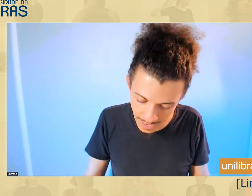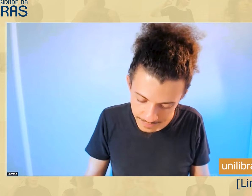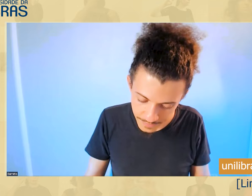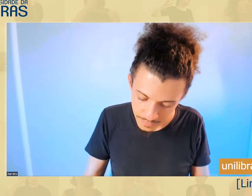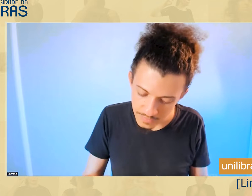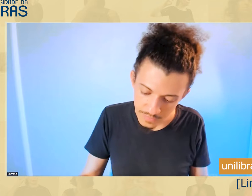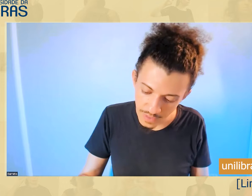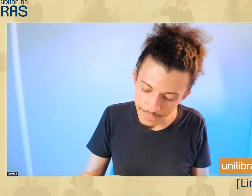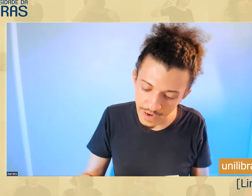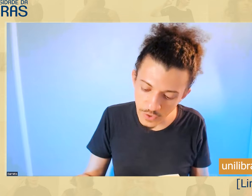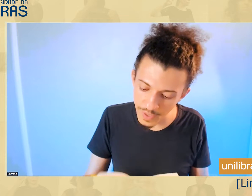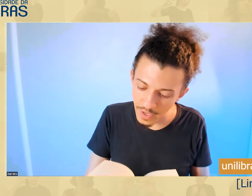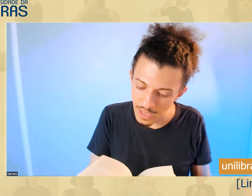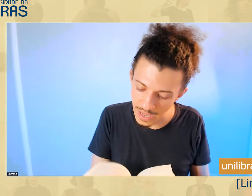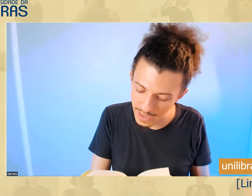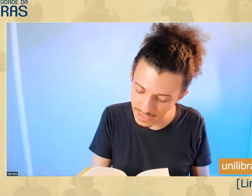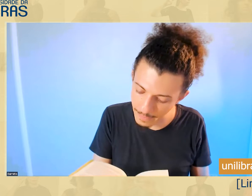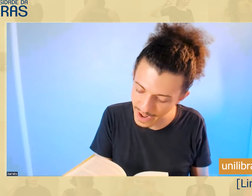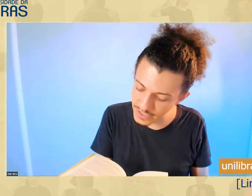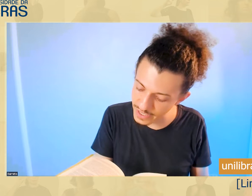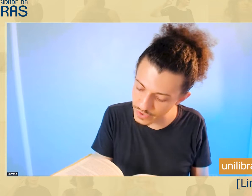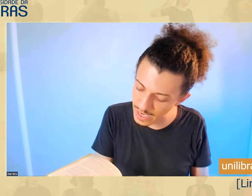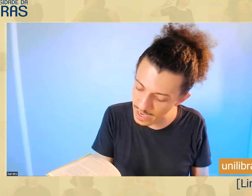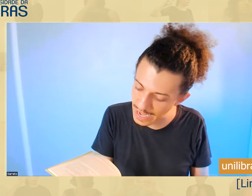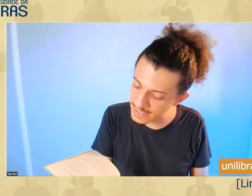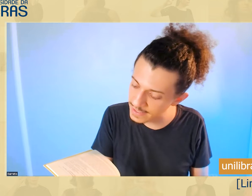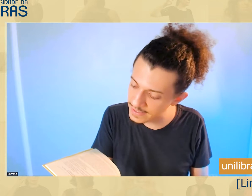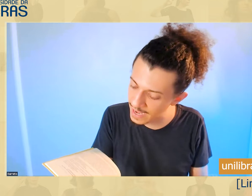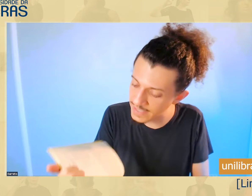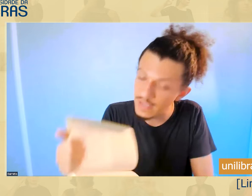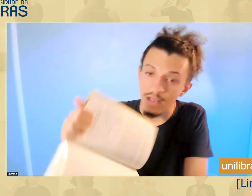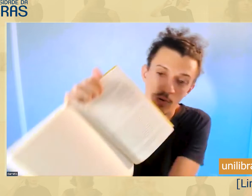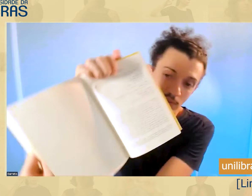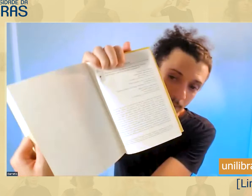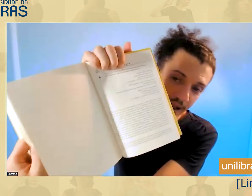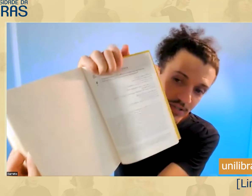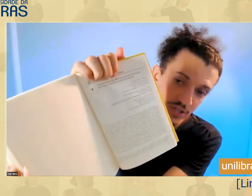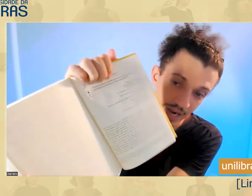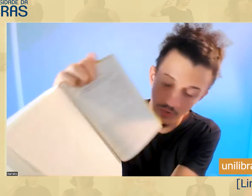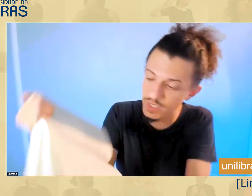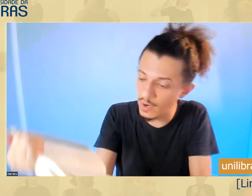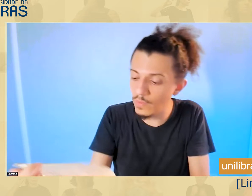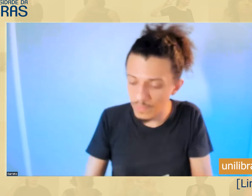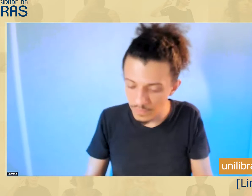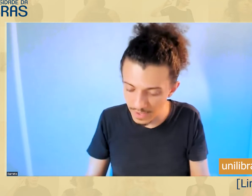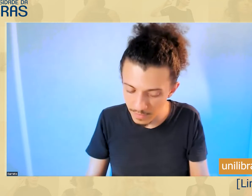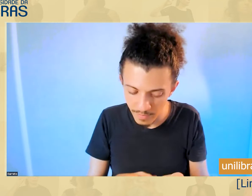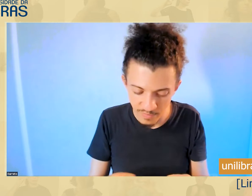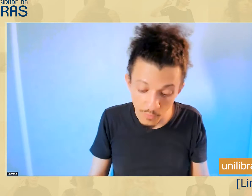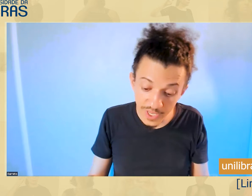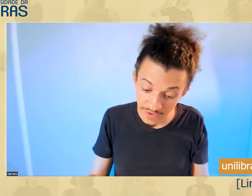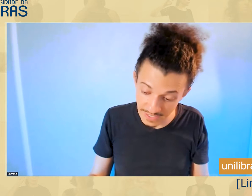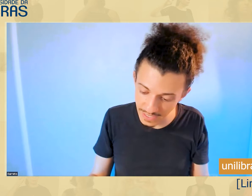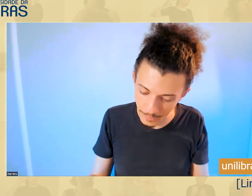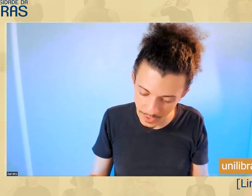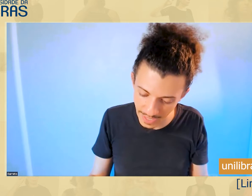anexo lá que fala sobre essa prática, né, de usar a escrita de sinais na prática de tradução, né,